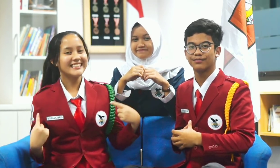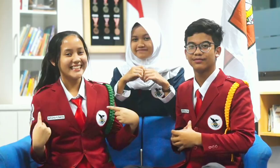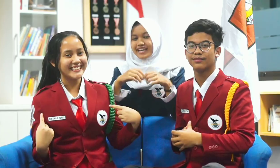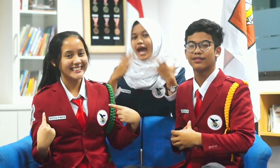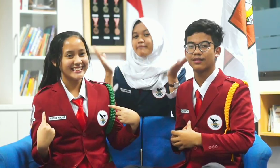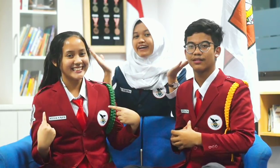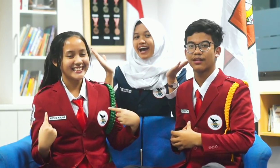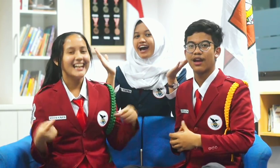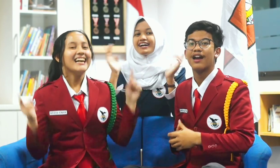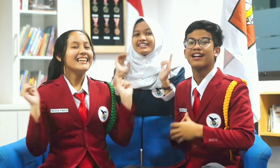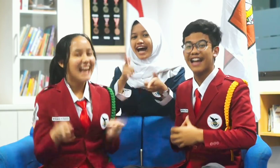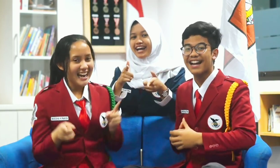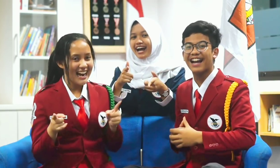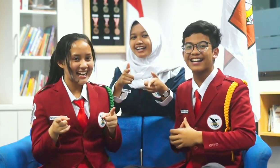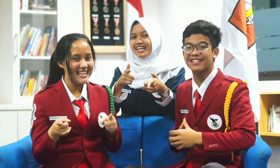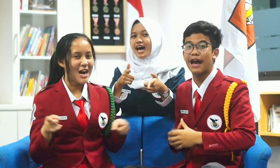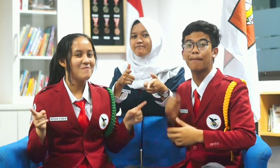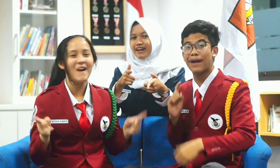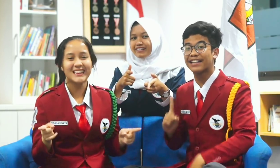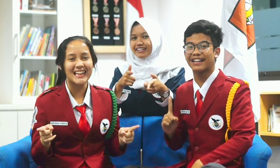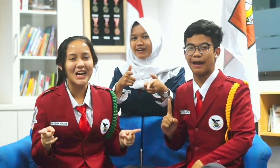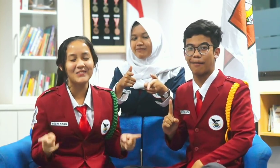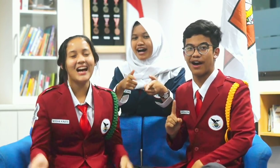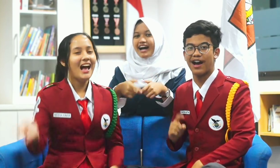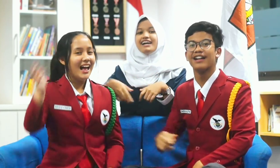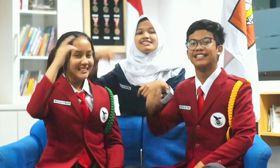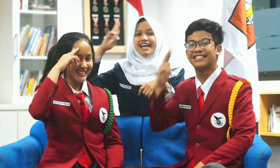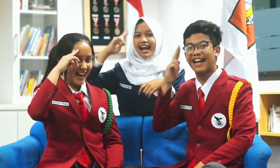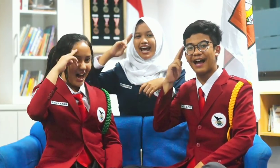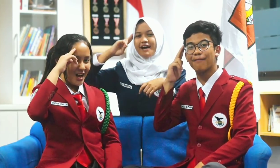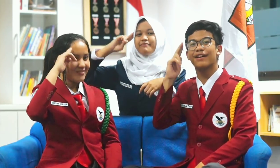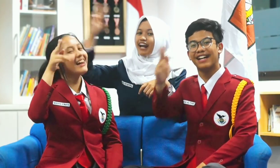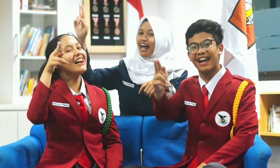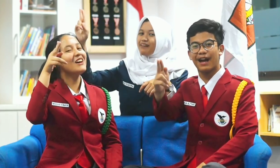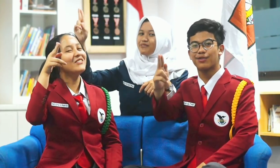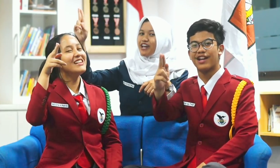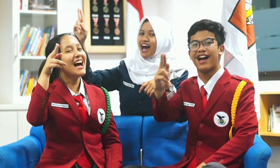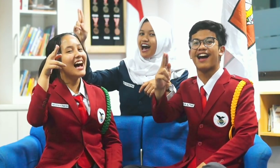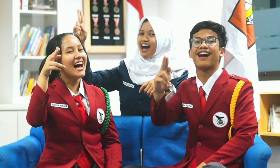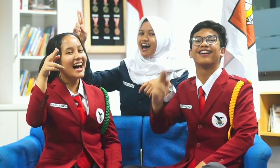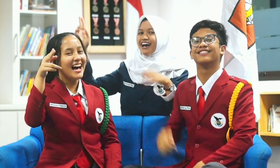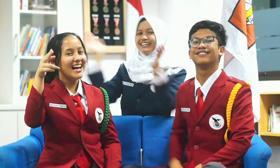OSIS MPK Garda Karsa Patratama. Salam Elang Muda.